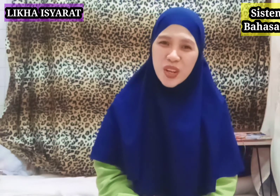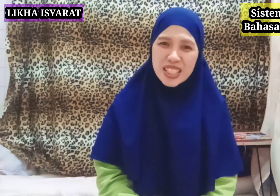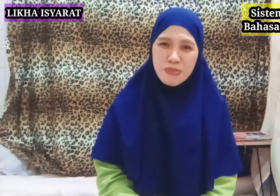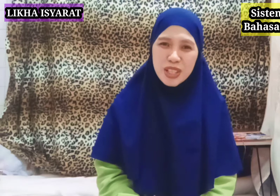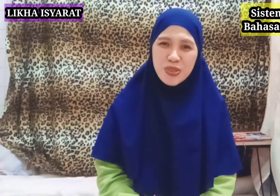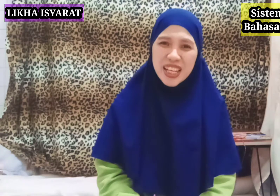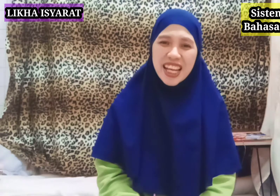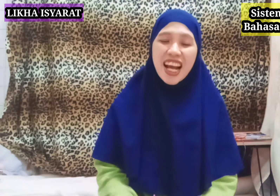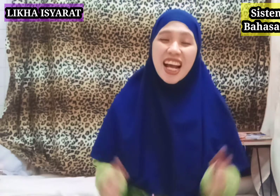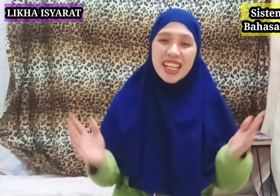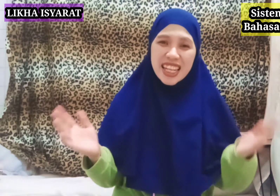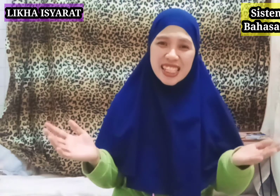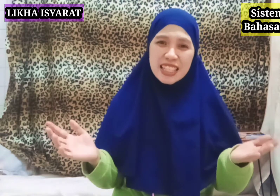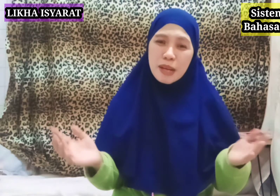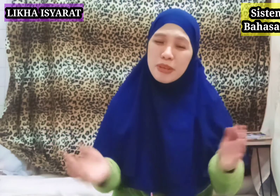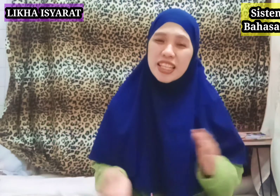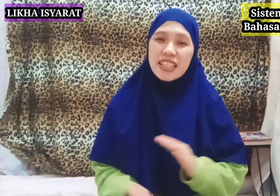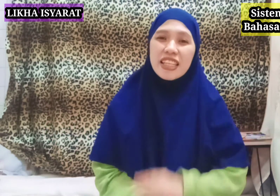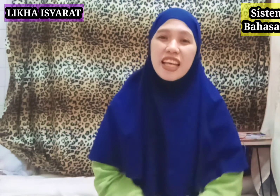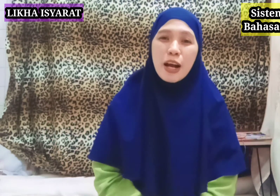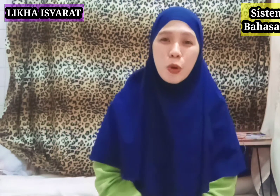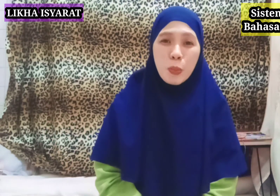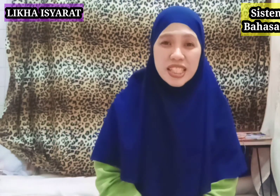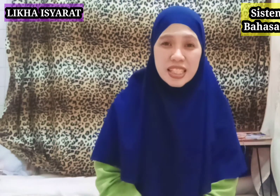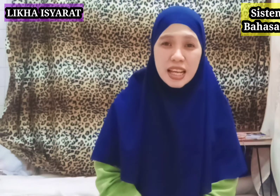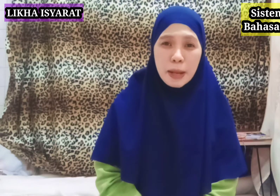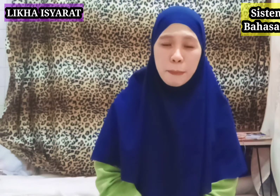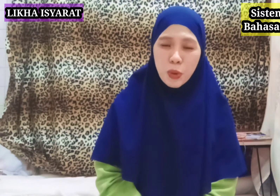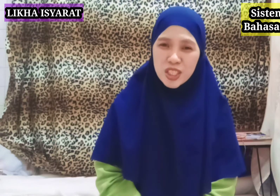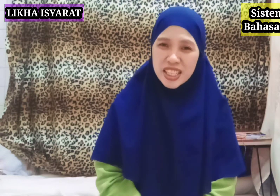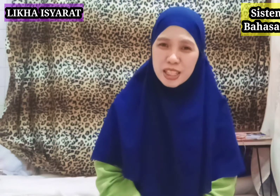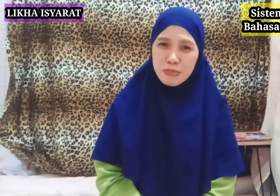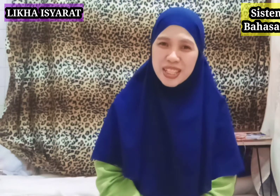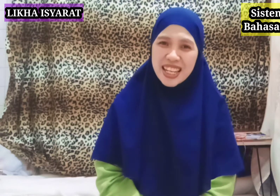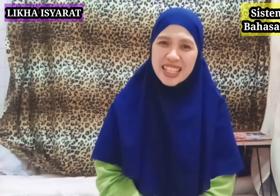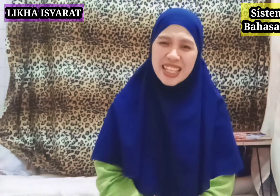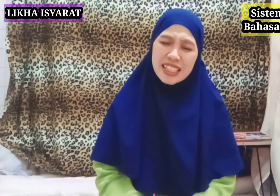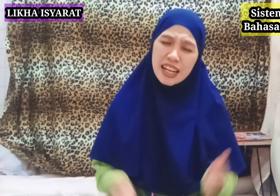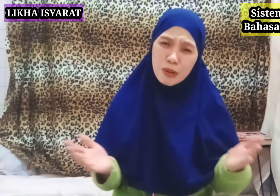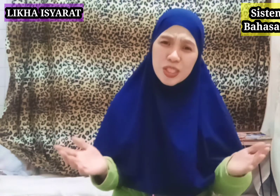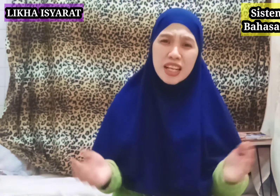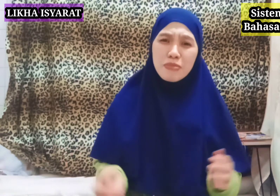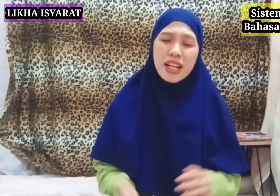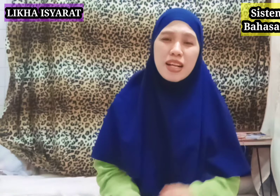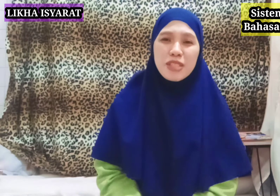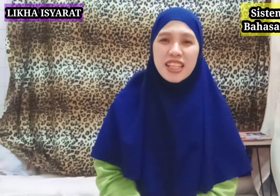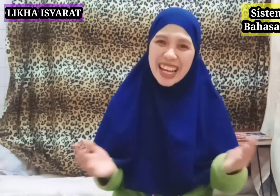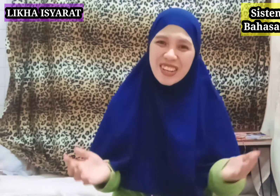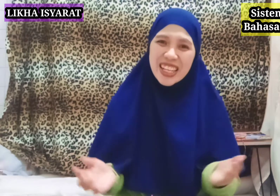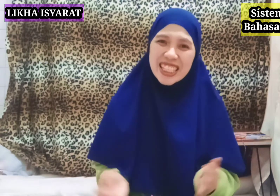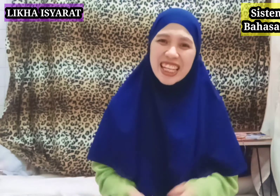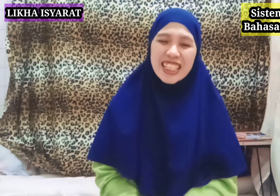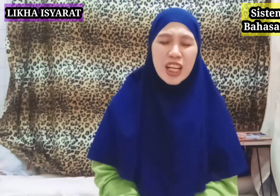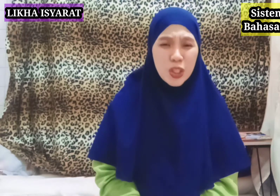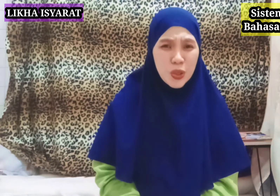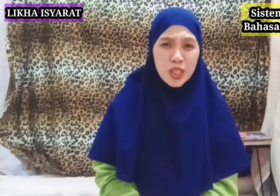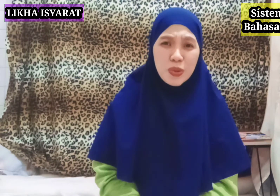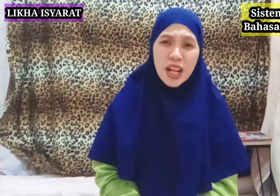kasih masukan ya. Karena sampai saat ini aku masih dalam proses belajar dan aku sangat berharap sekali kalau ada salah-salah tolong tegur aku